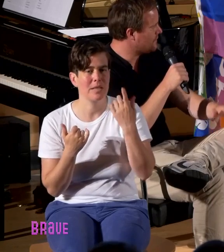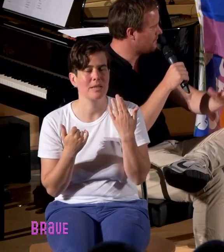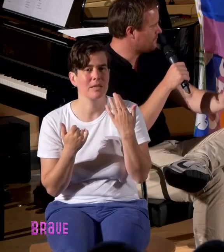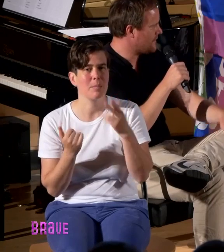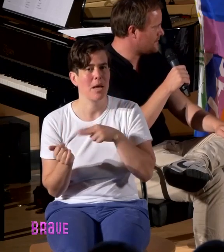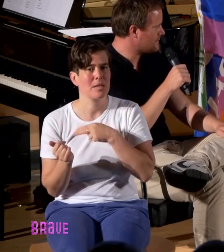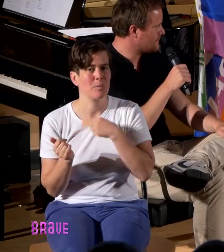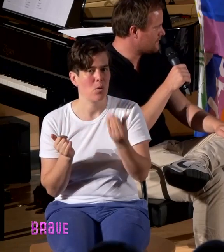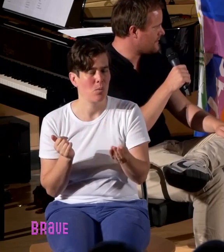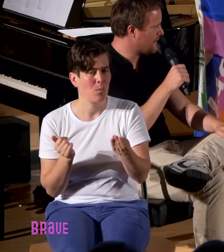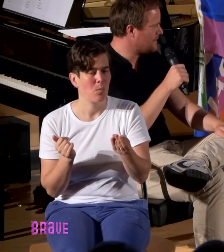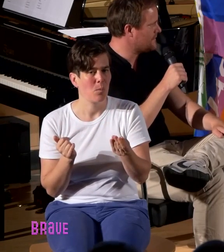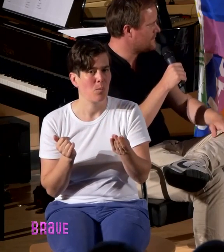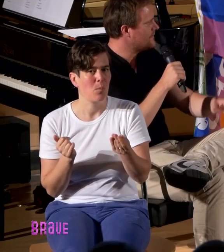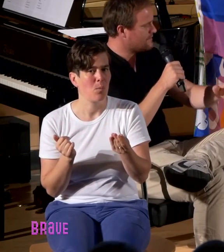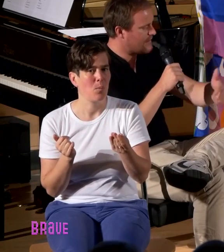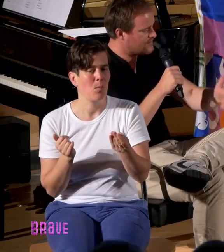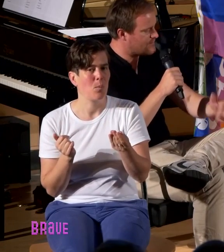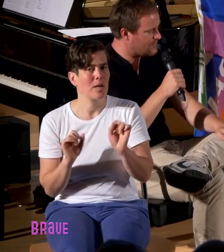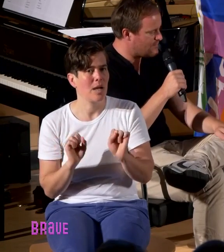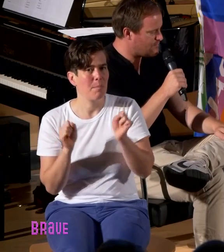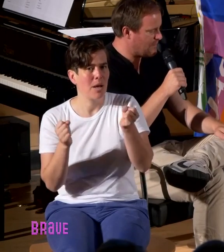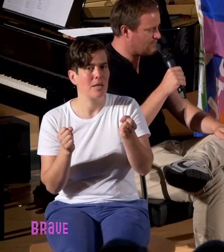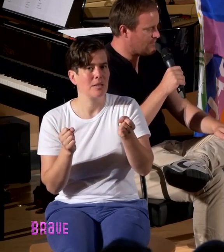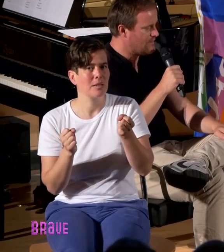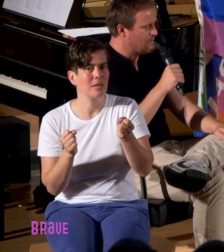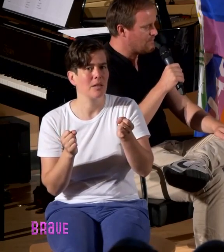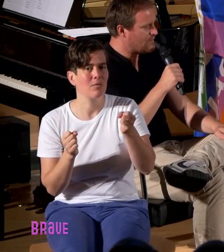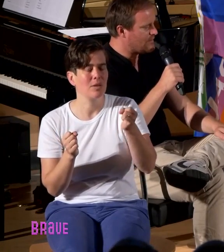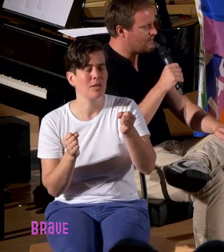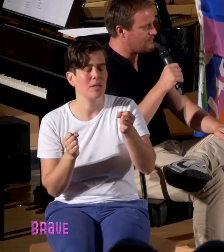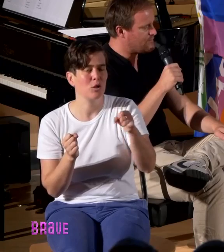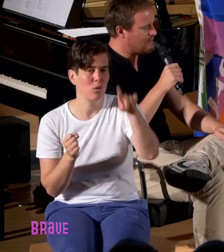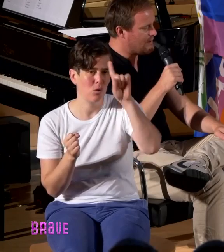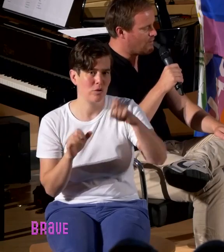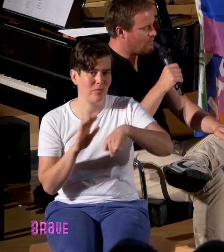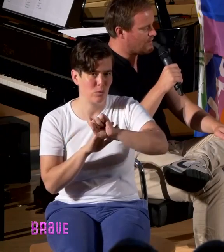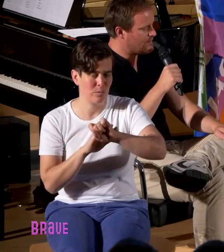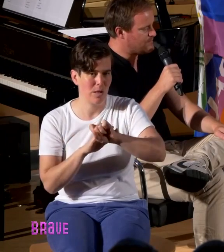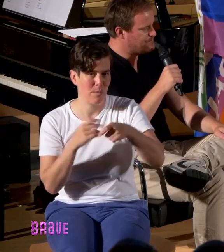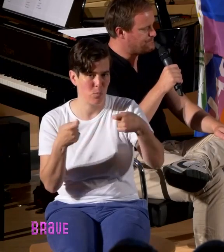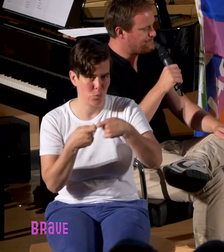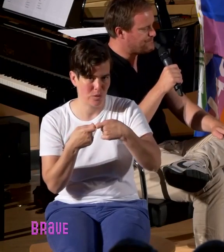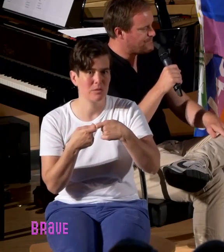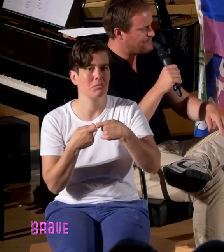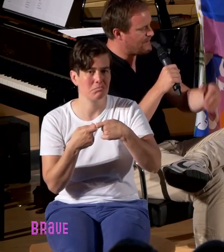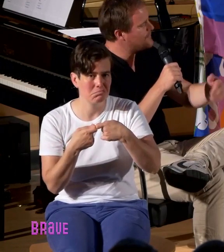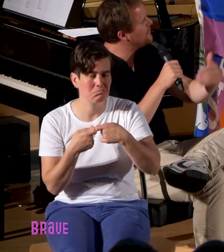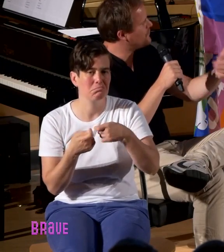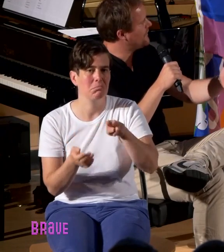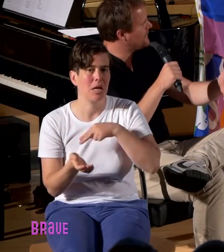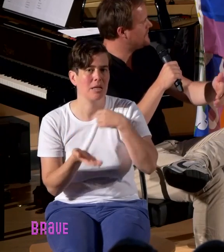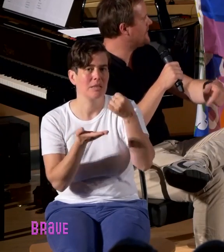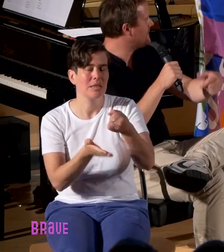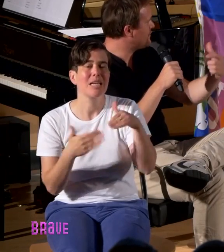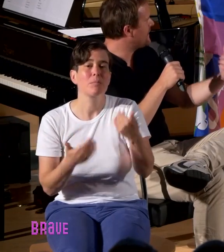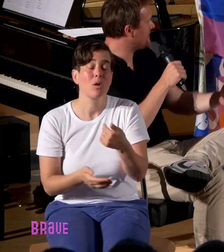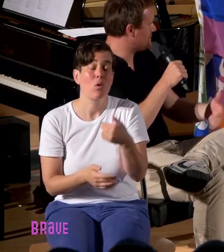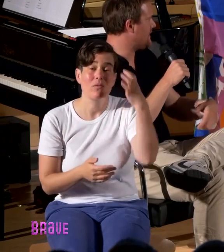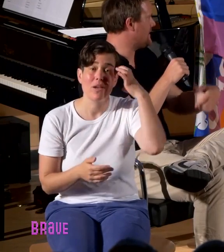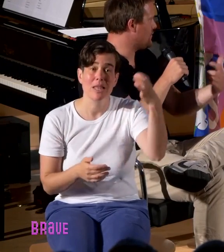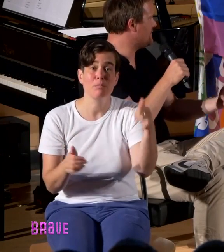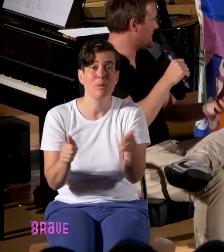ausgezeichnet worden ist für eine Kampagne seitens des DFBs, sondern wir haben auch Fanbetreuer, die dann